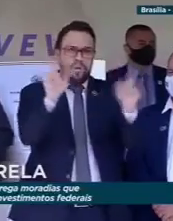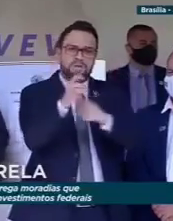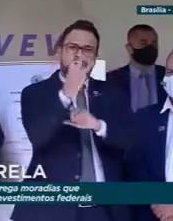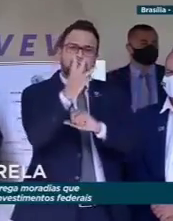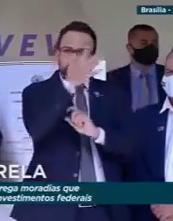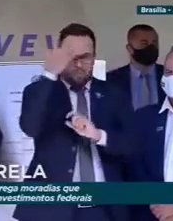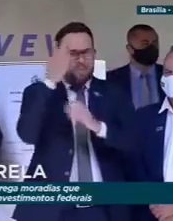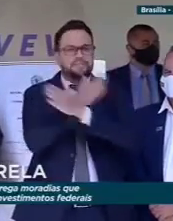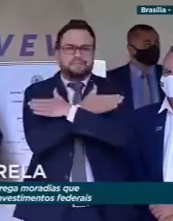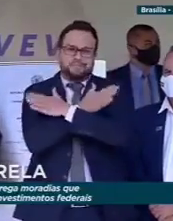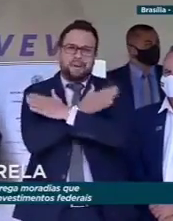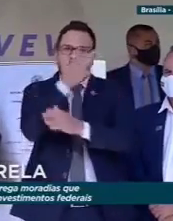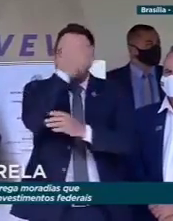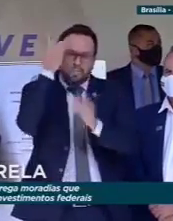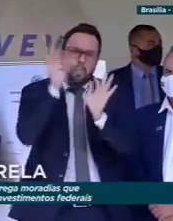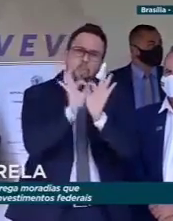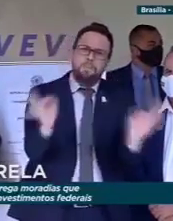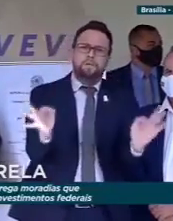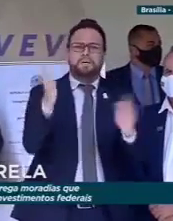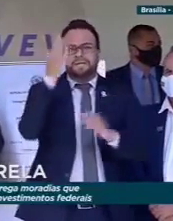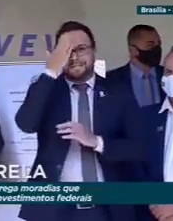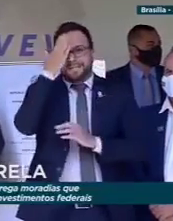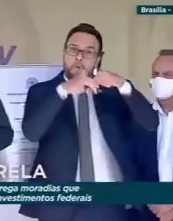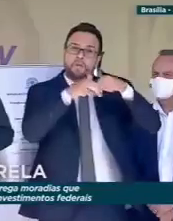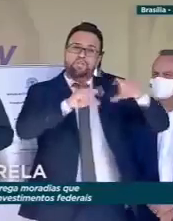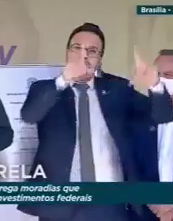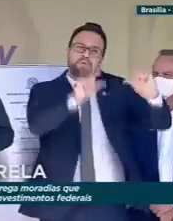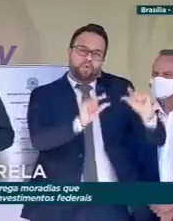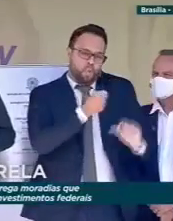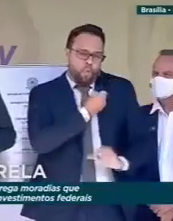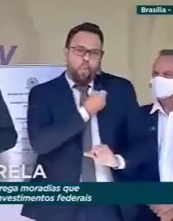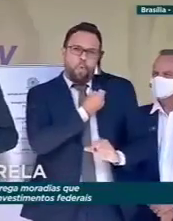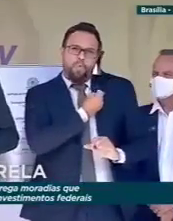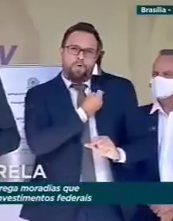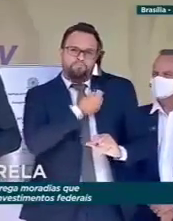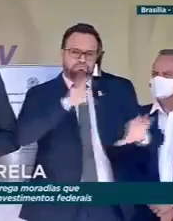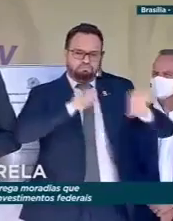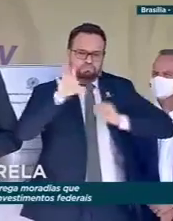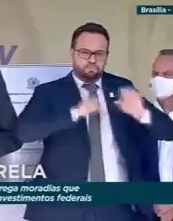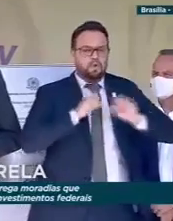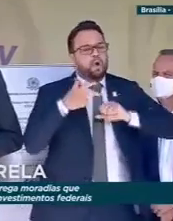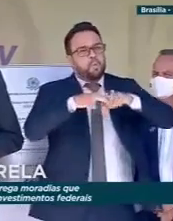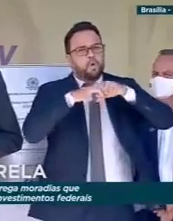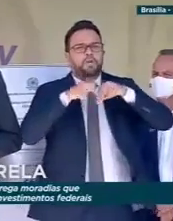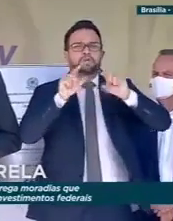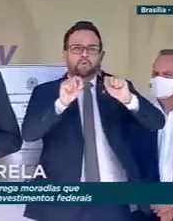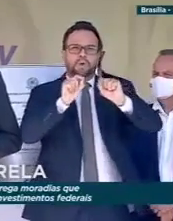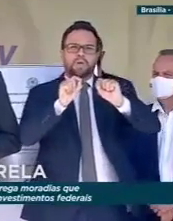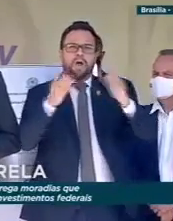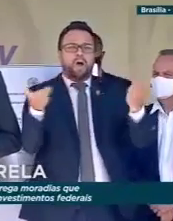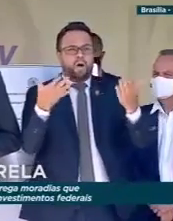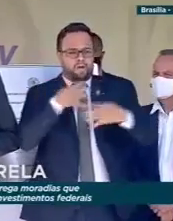humildes. Só Deus sabe como estão sobrevivendo. Mas o momento aqui é de satisfação,